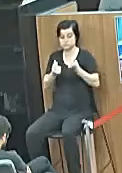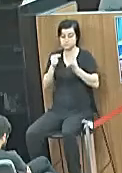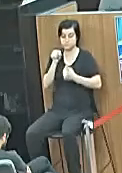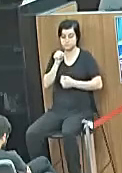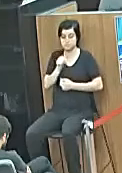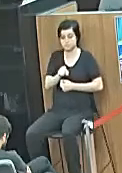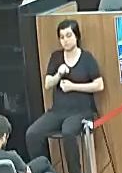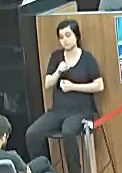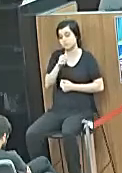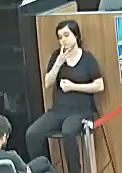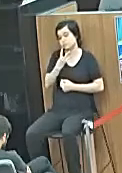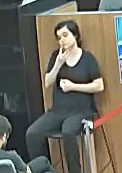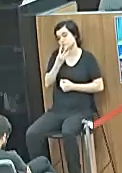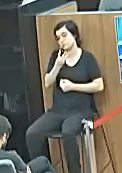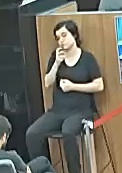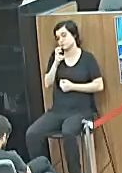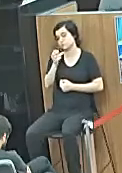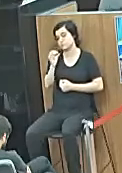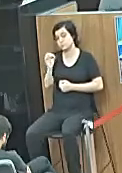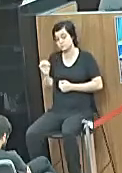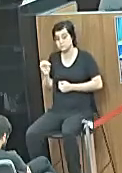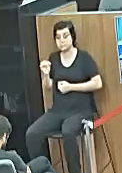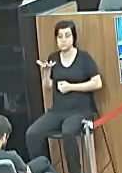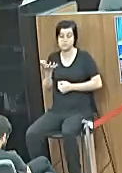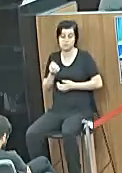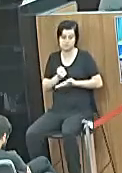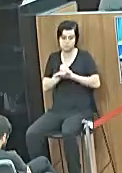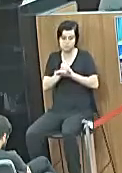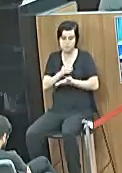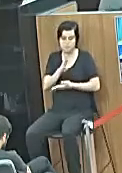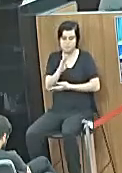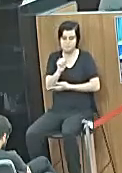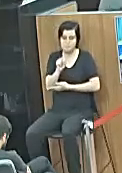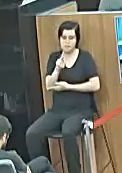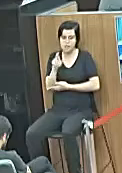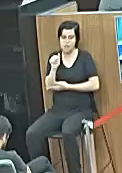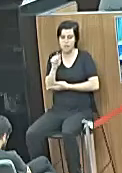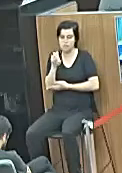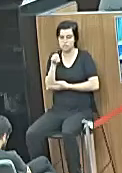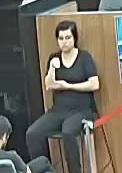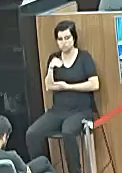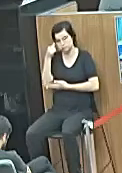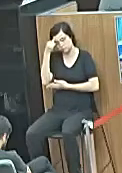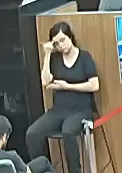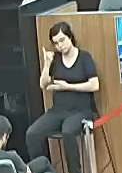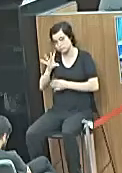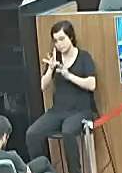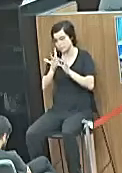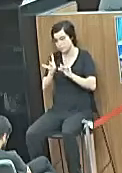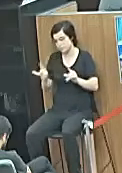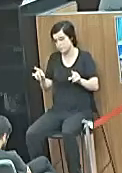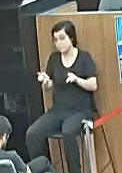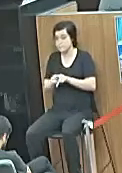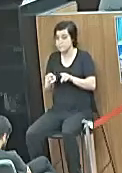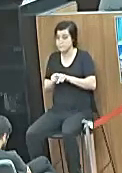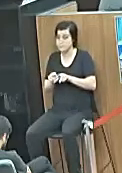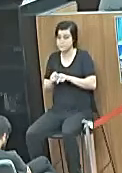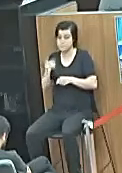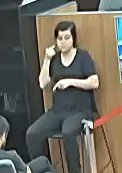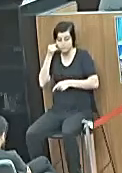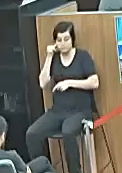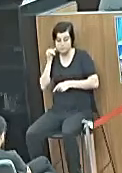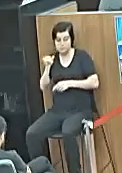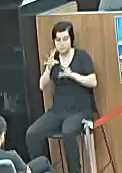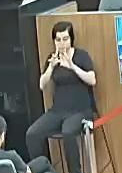4350 em implantação e manutenção de barragens do programa 127 com vista a implementar e manter barragens